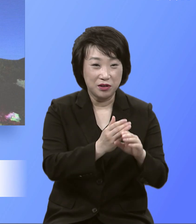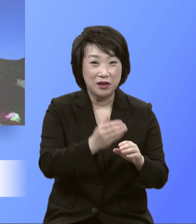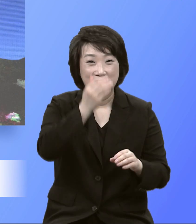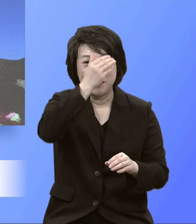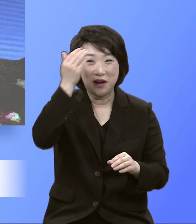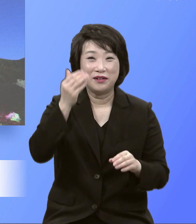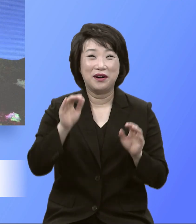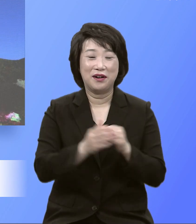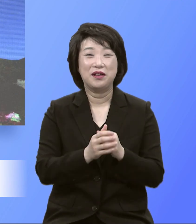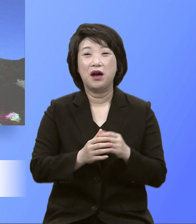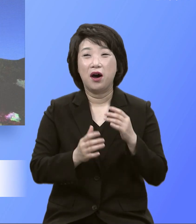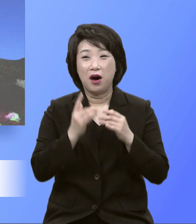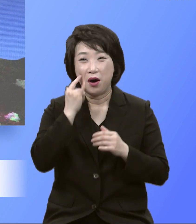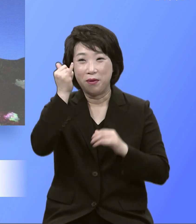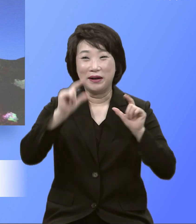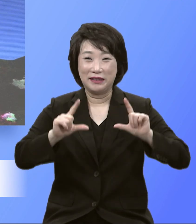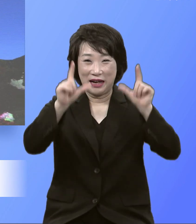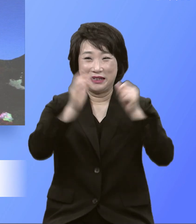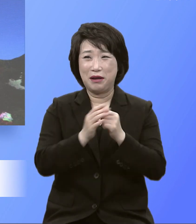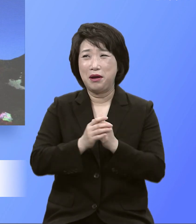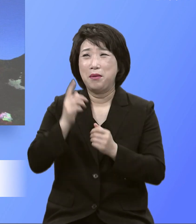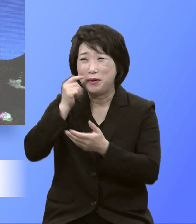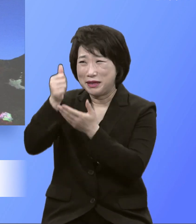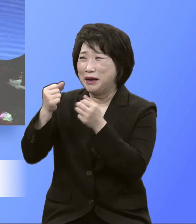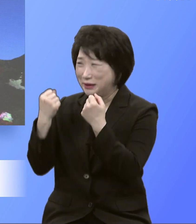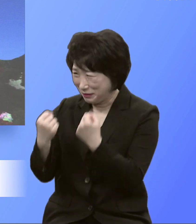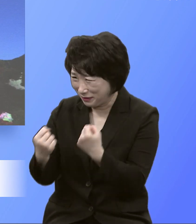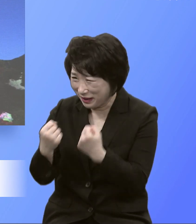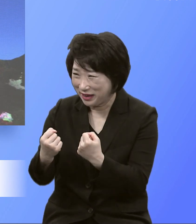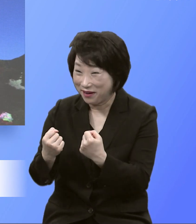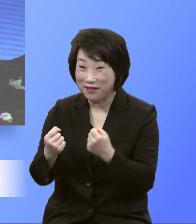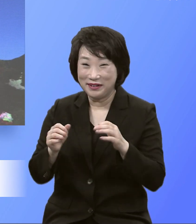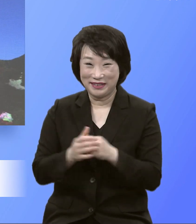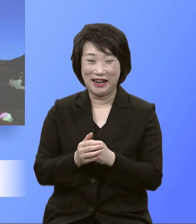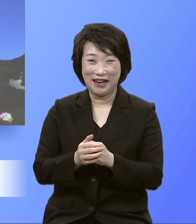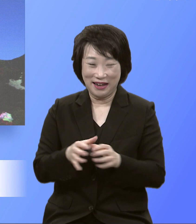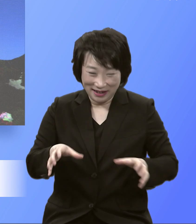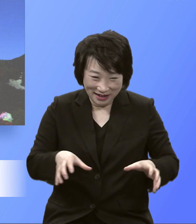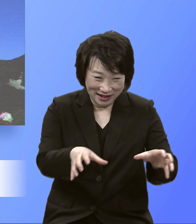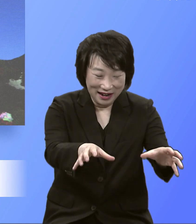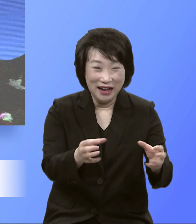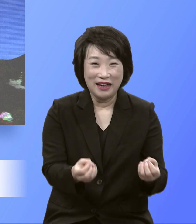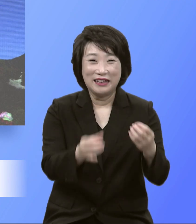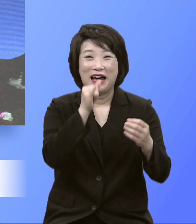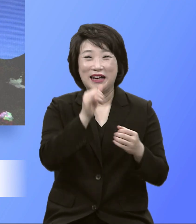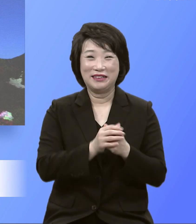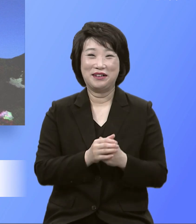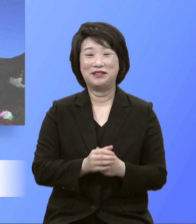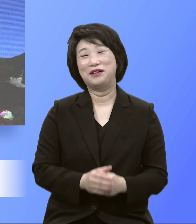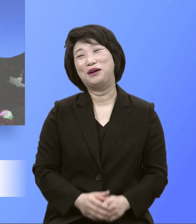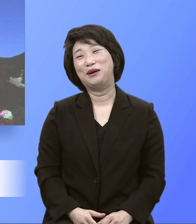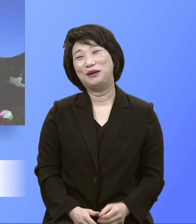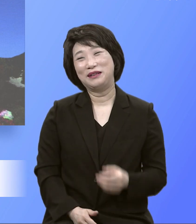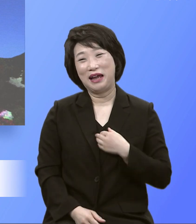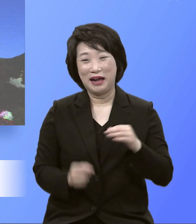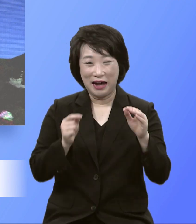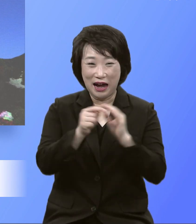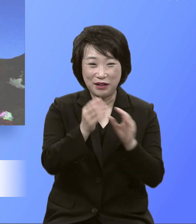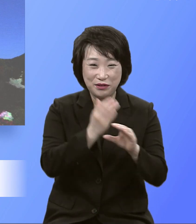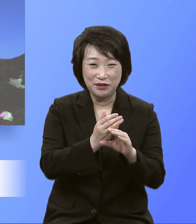어버이날이라고 이렇게 참 목사님 힘내세요 오고 참 어떤 행사를 했어요. 그리고 여기